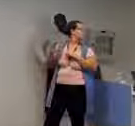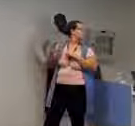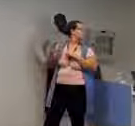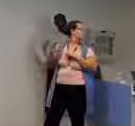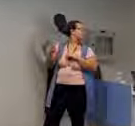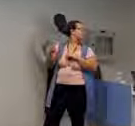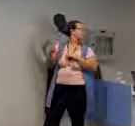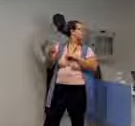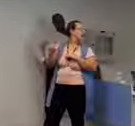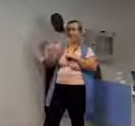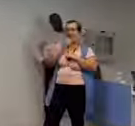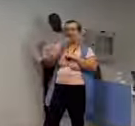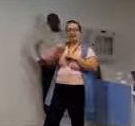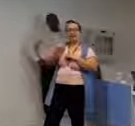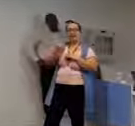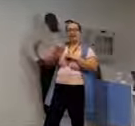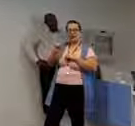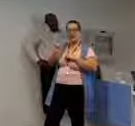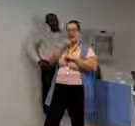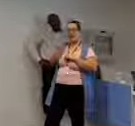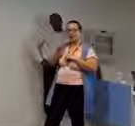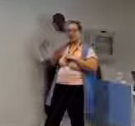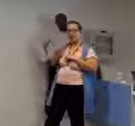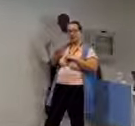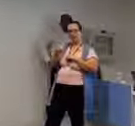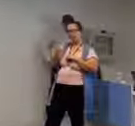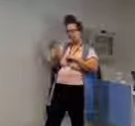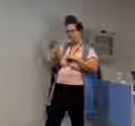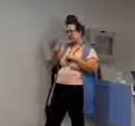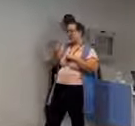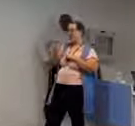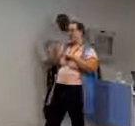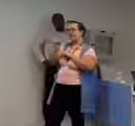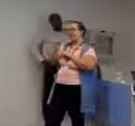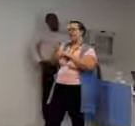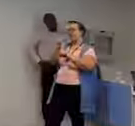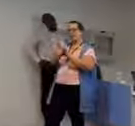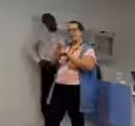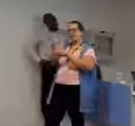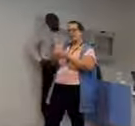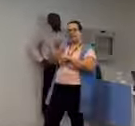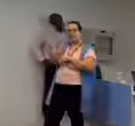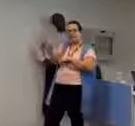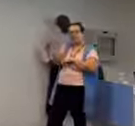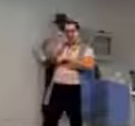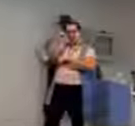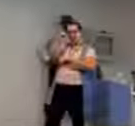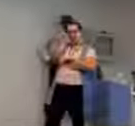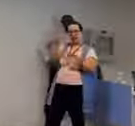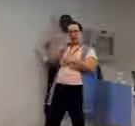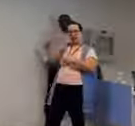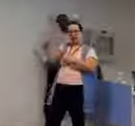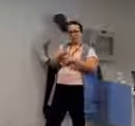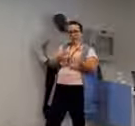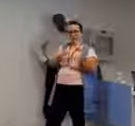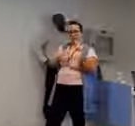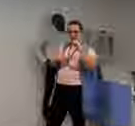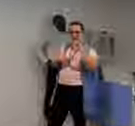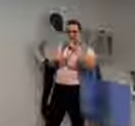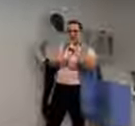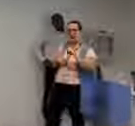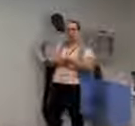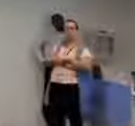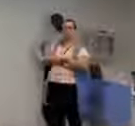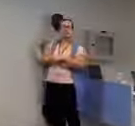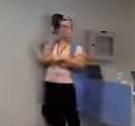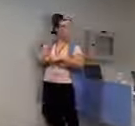Sabe, CAD é computação assistida, seria Computer Aided Design, seria o desenho assistido por